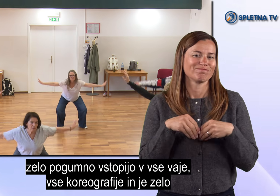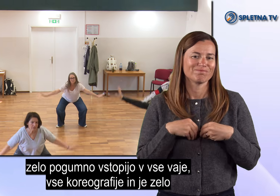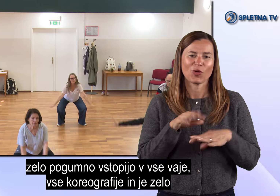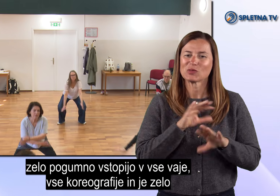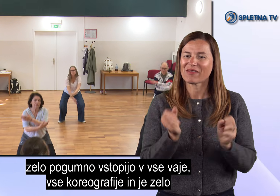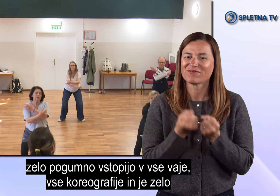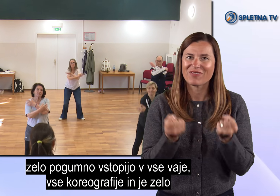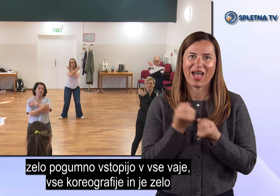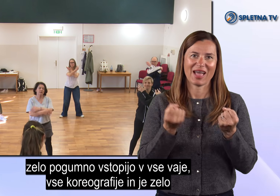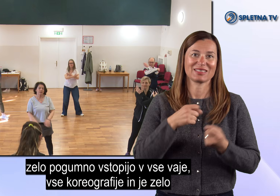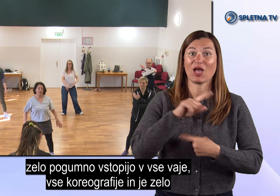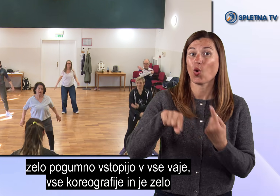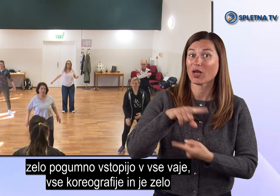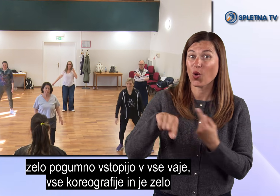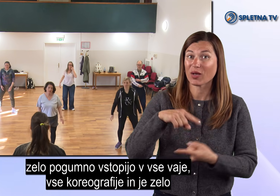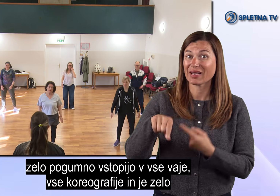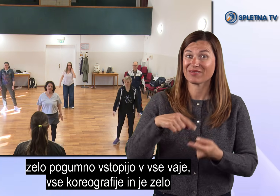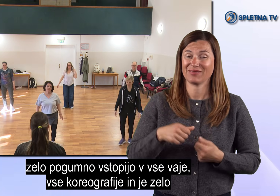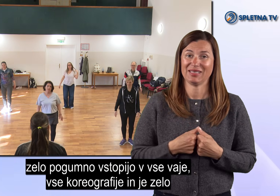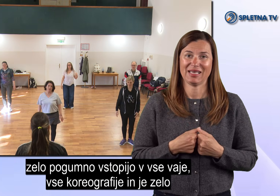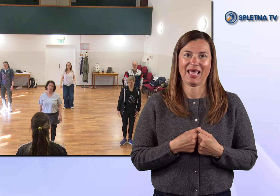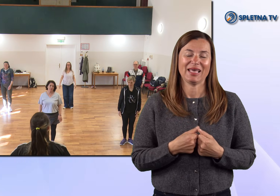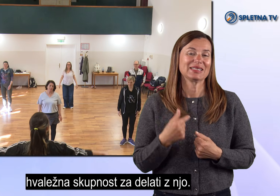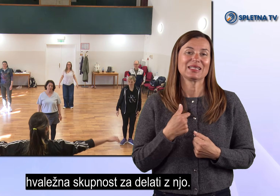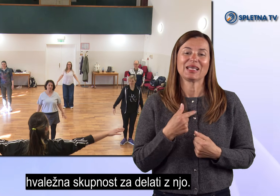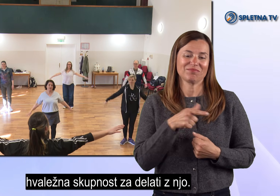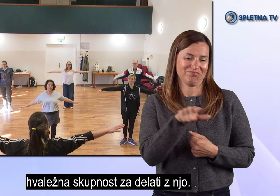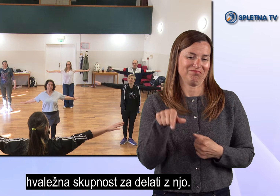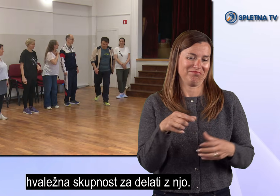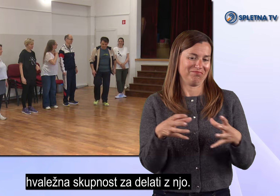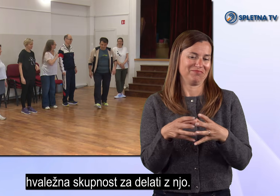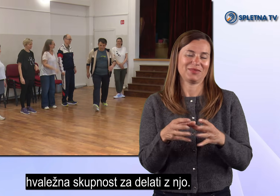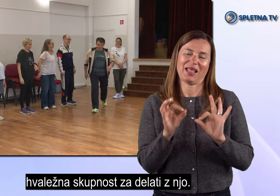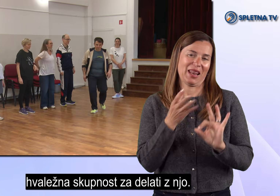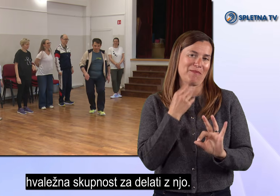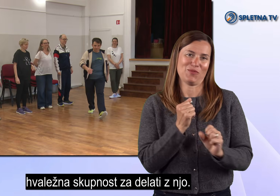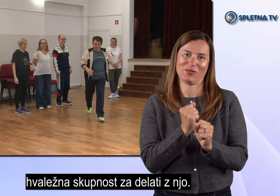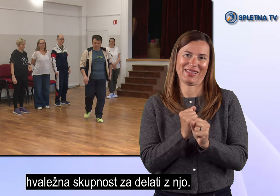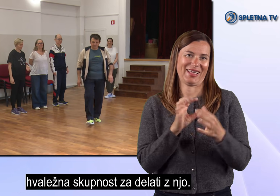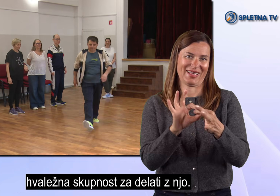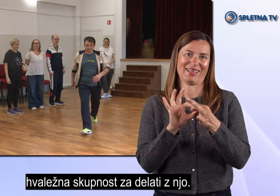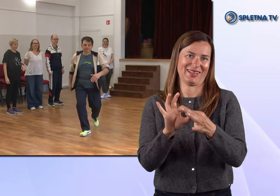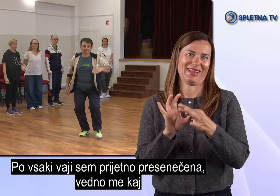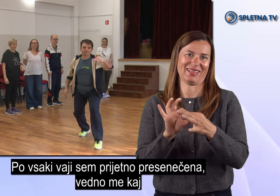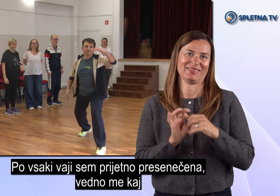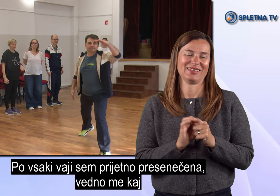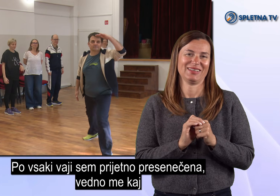vse koreografije. In je zelo hvaležna skupnost za delati z njo.